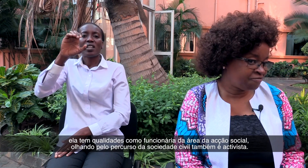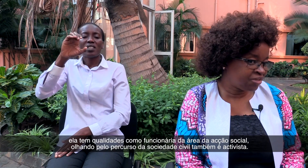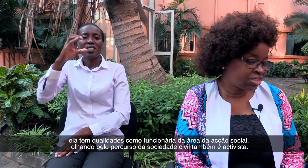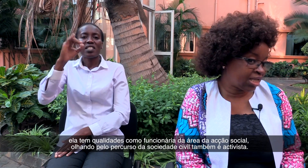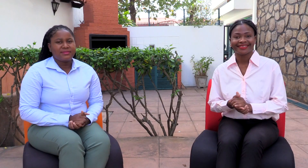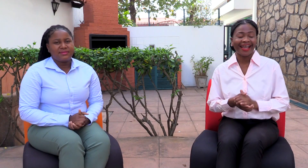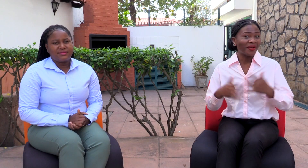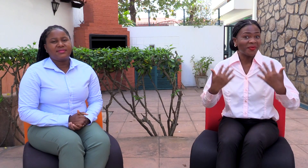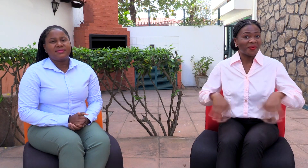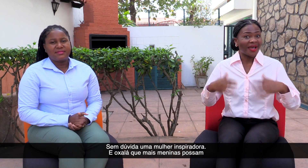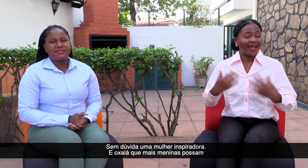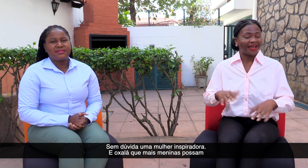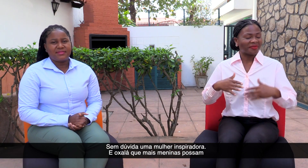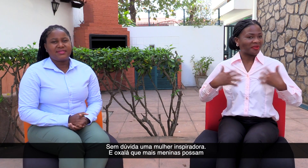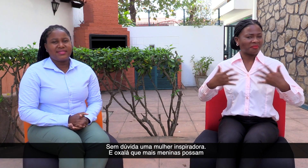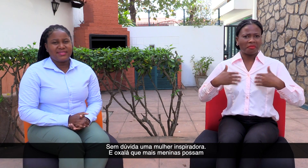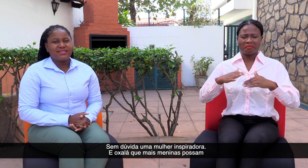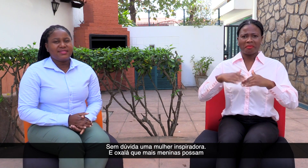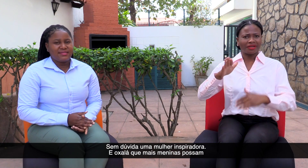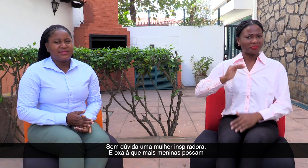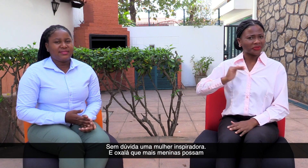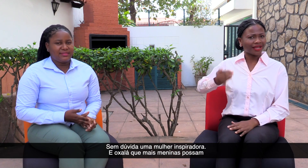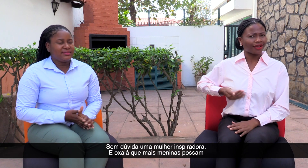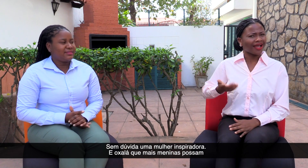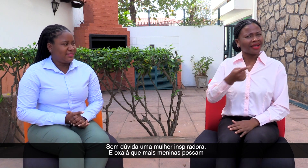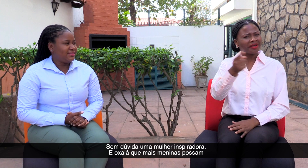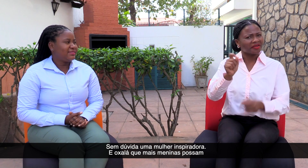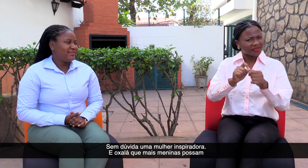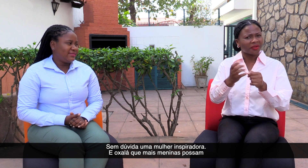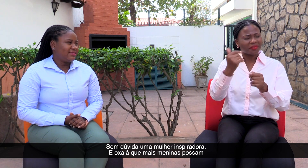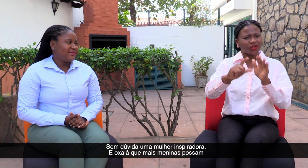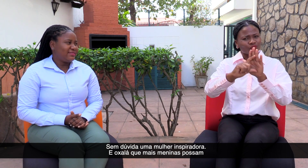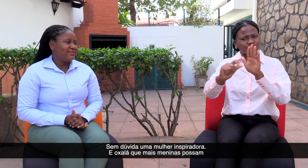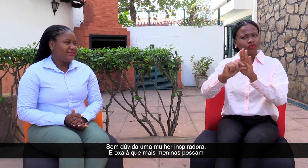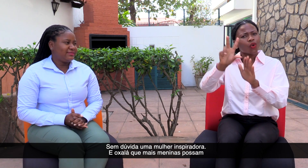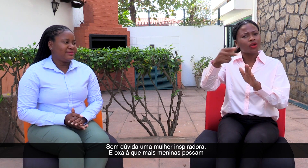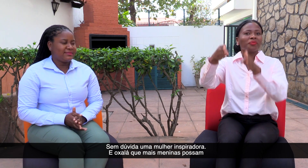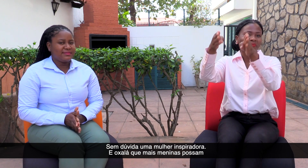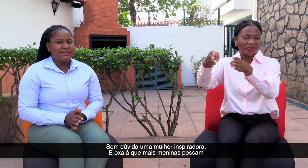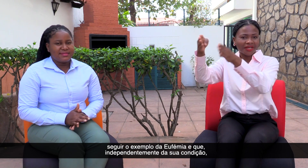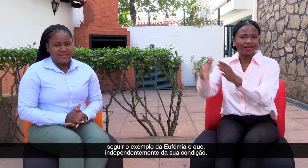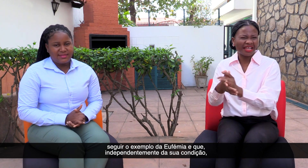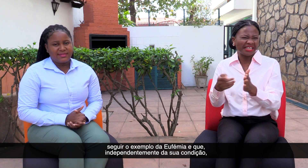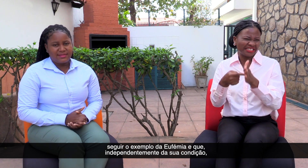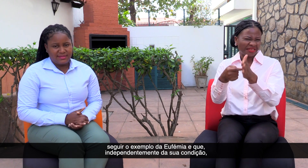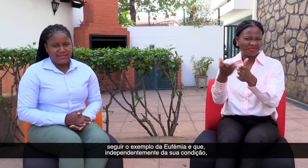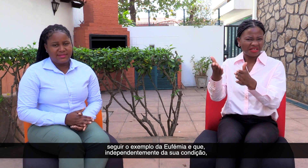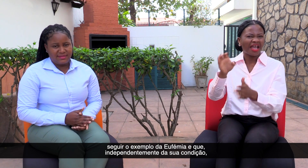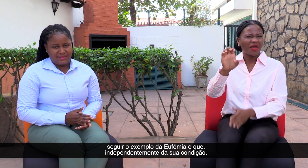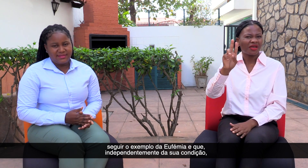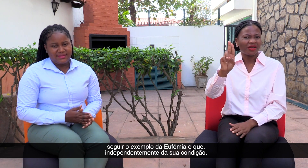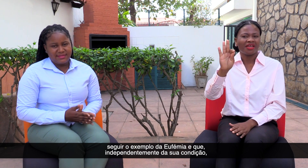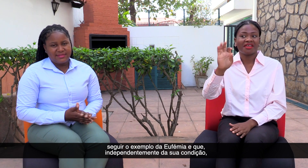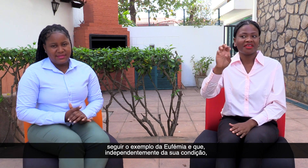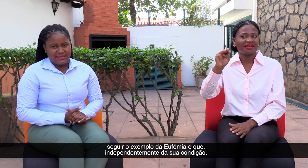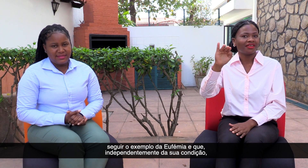foi ativista. Sem dúvida, uma mulher inspiradora. E oxalá que mais meninas possam seguir o exemplo da Eufêmia